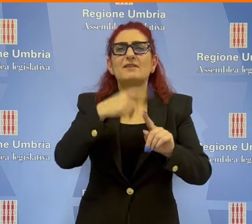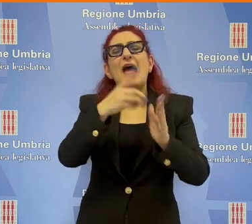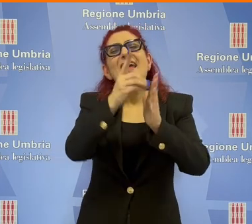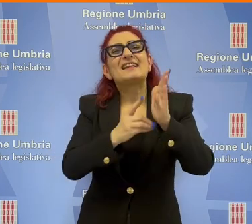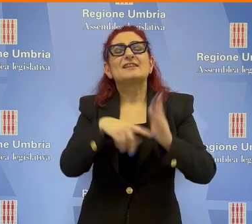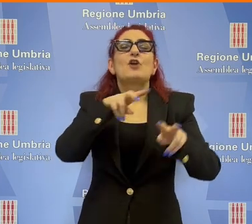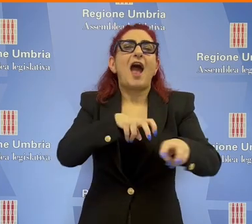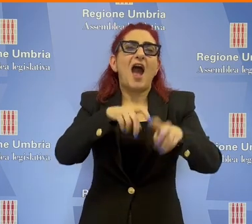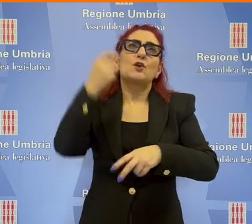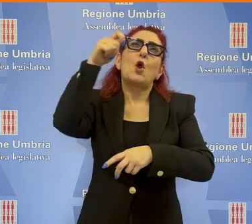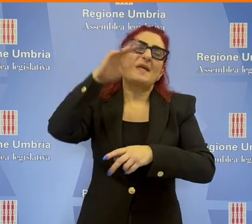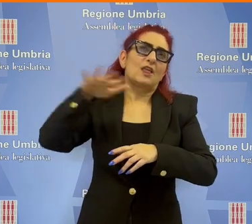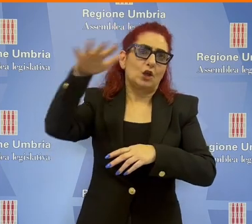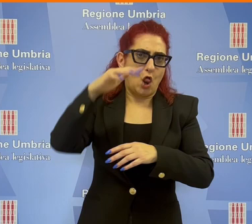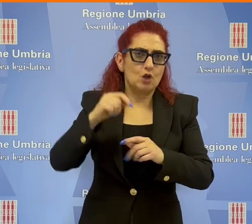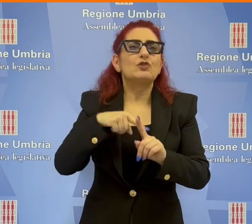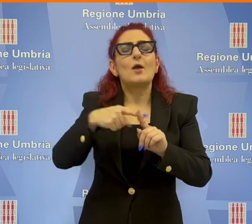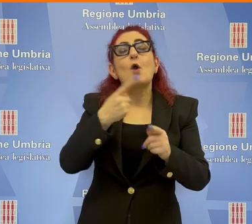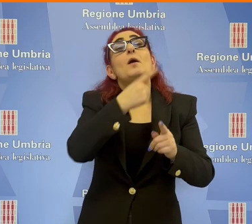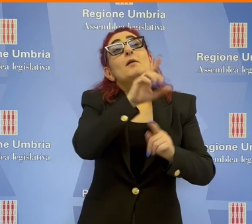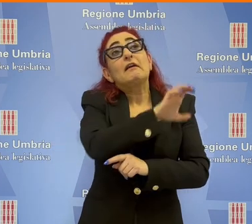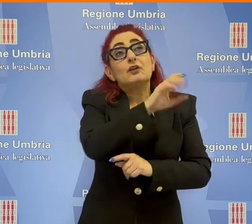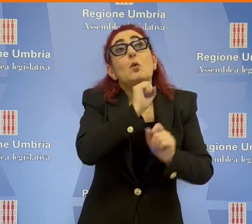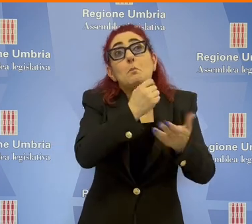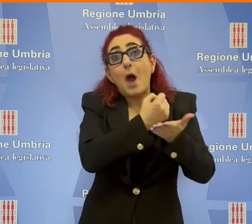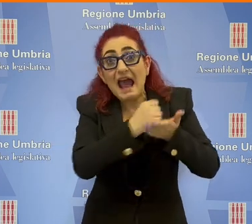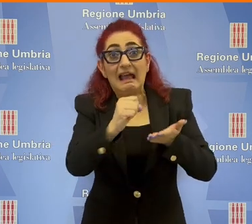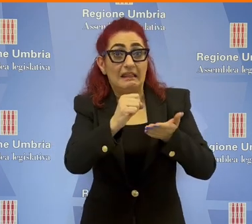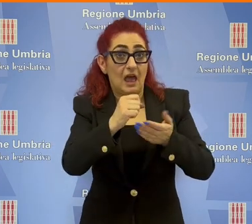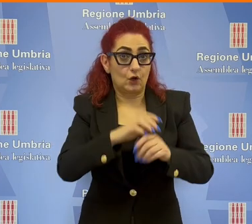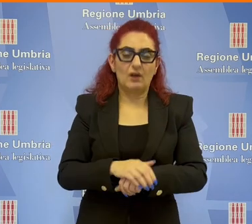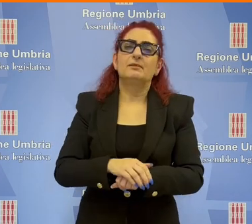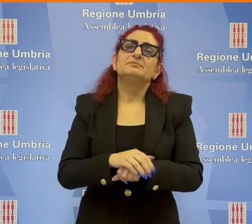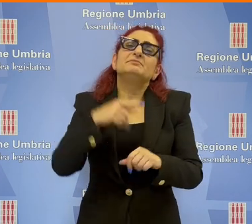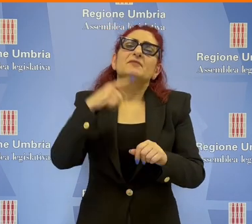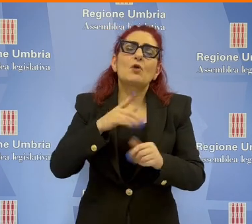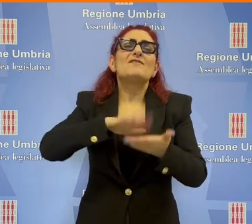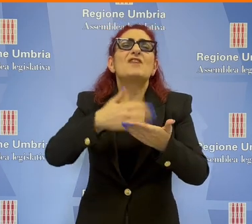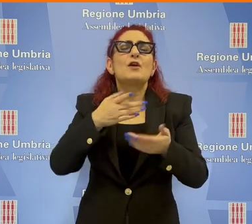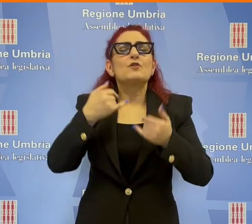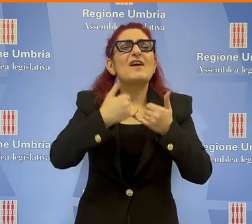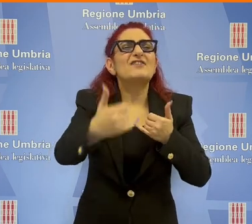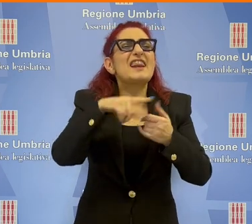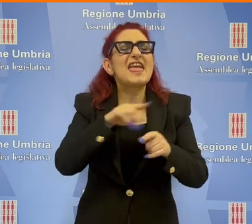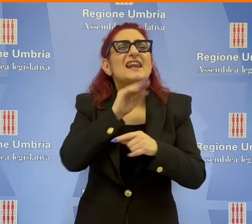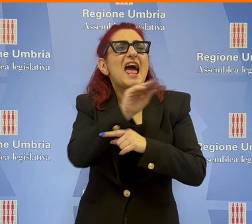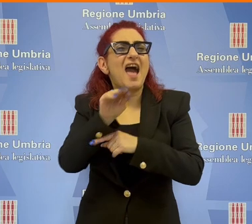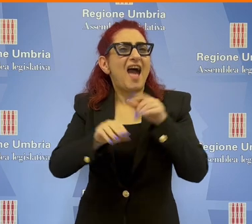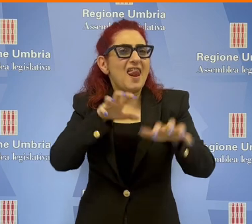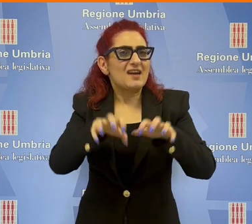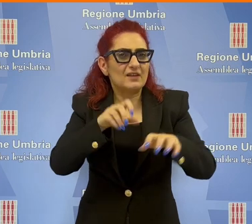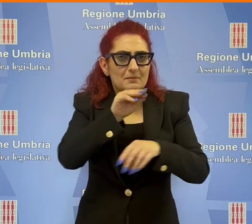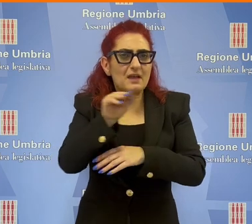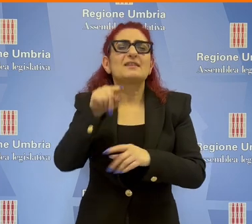agrometeorologici, con eventuali deroghe concesse dalla Regione. Valorizzare la filiera della zootecnia, con particolare riferimento alla chianina,